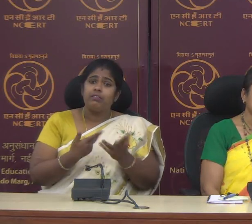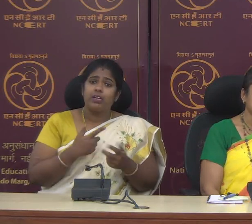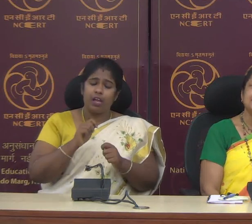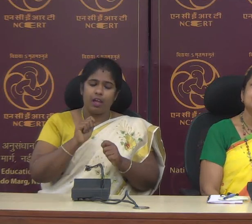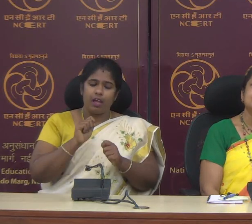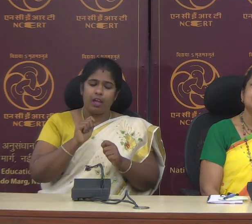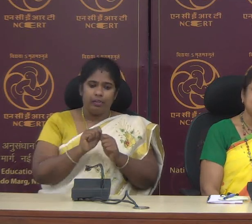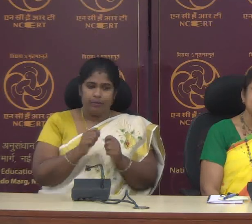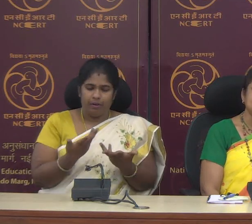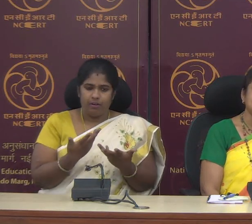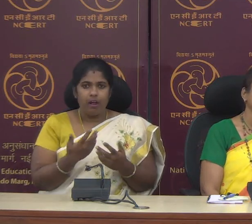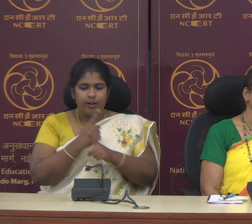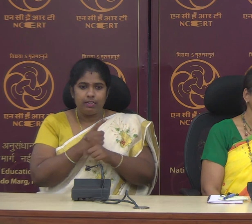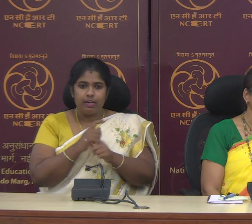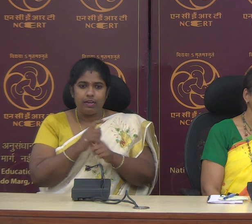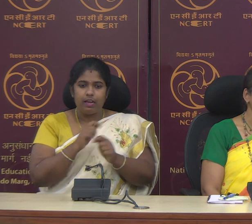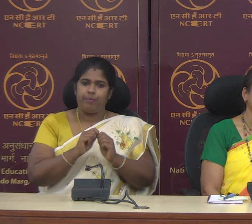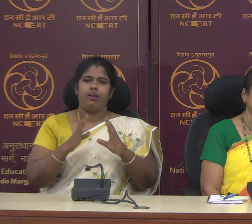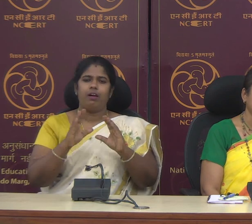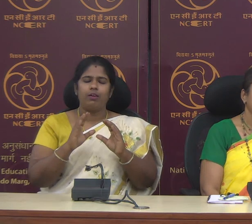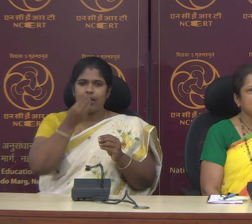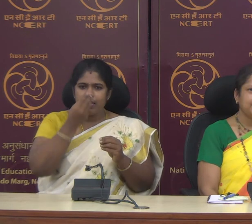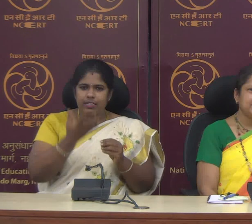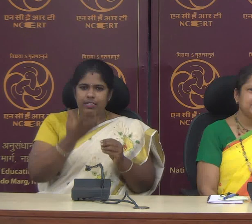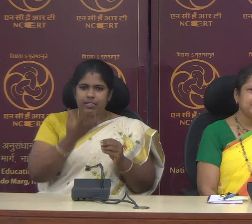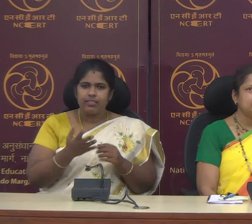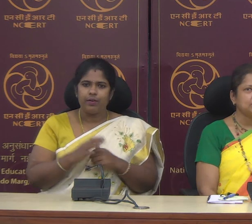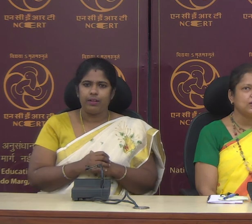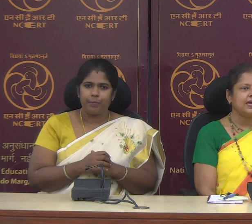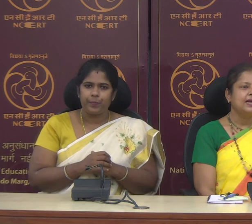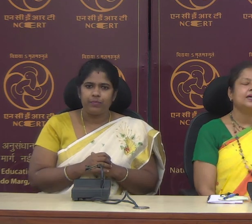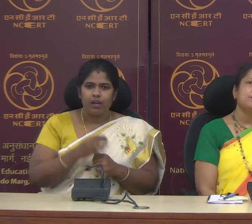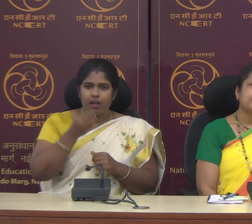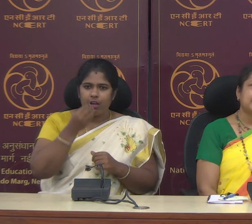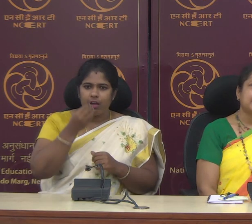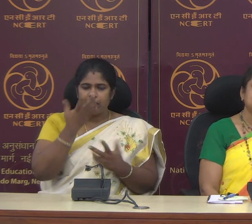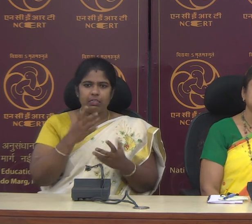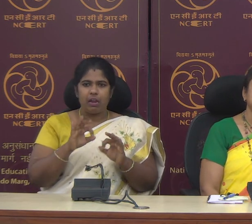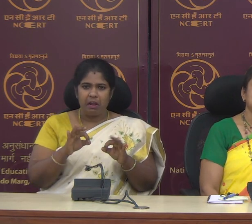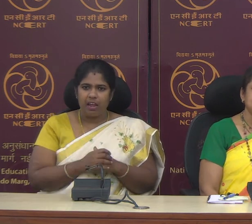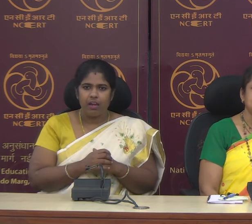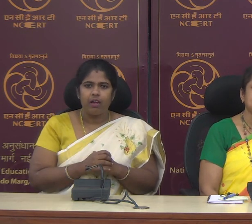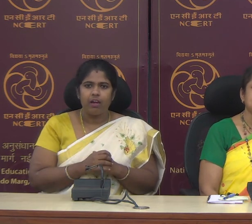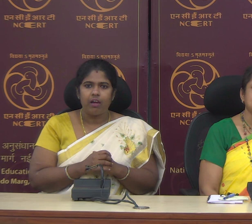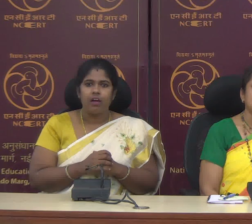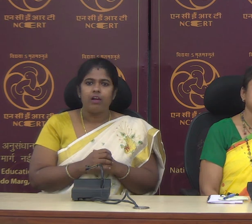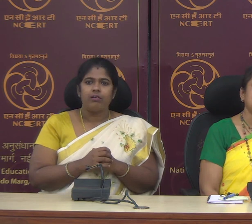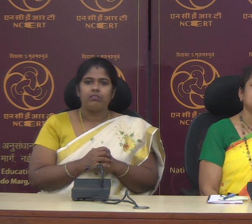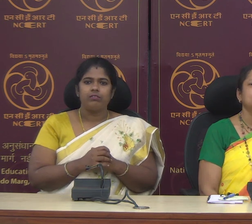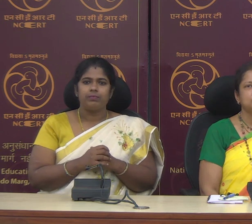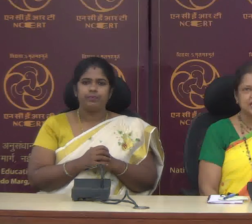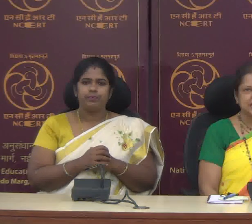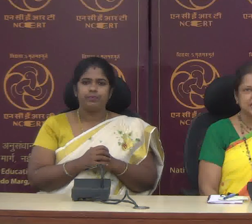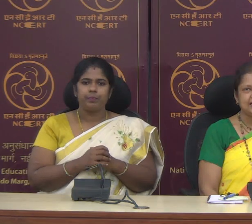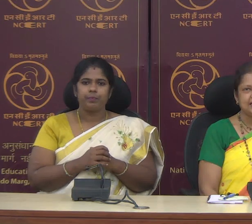हो जाता है, लेकिन अगर नहीं आती है तो काम असंभव नहीं है। तो अपेक्षित तो है कि अगर मैं पढ़ा रही हूँ समावेशी कक्षाओं में पढ़ा